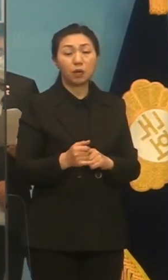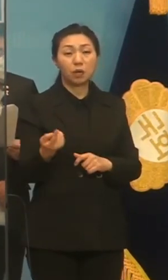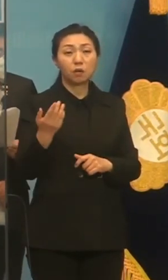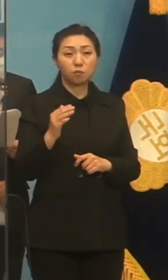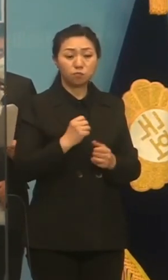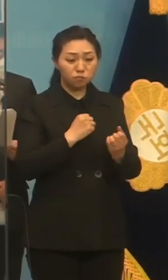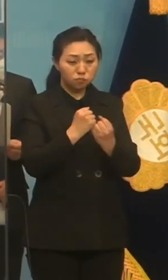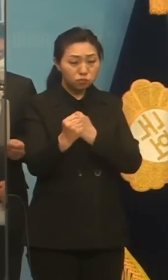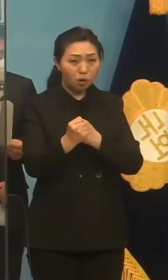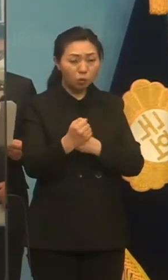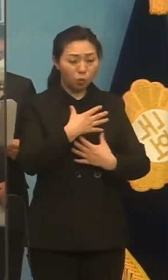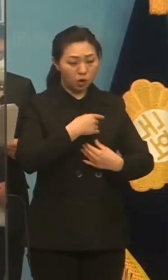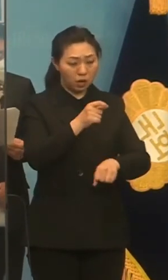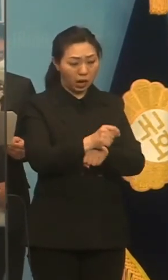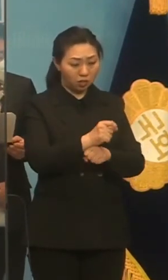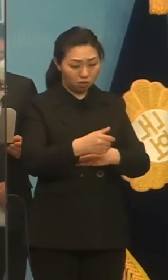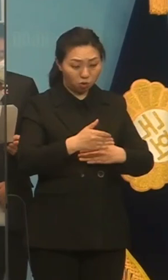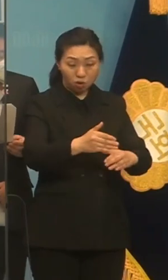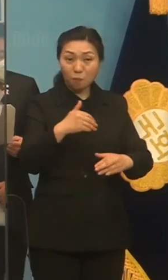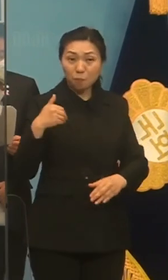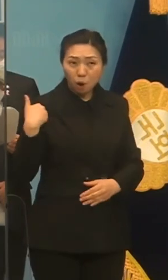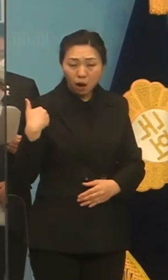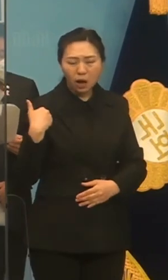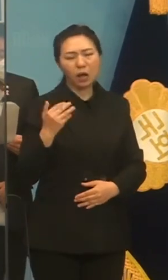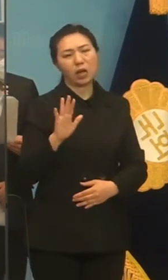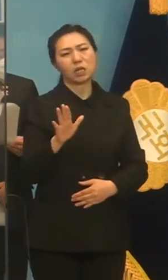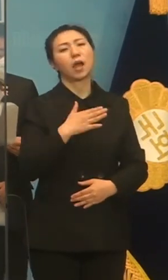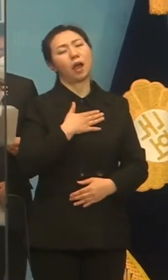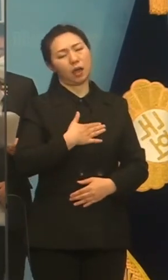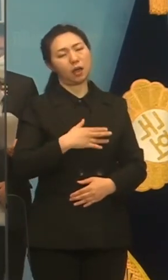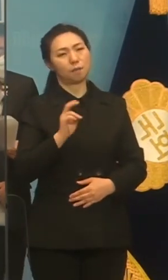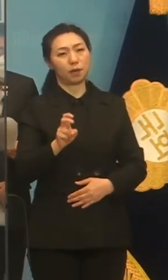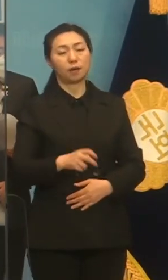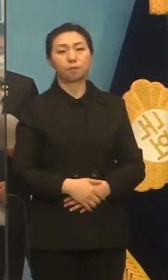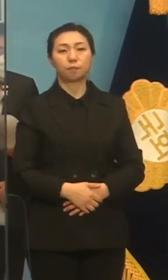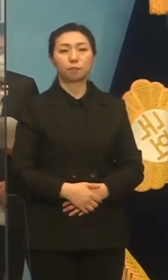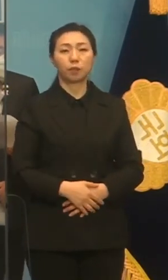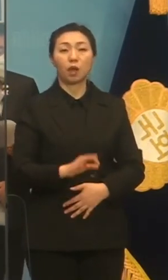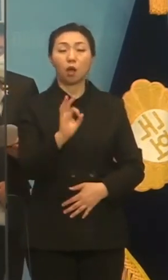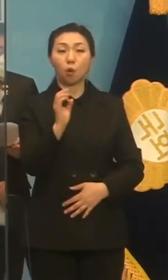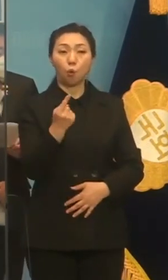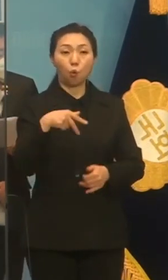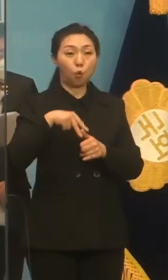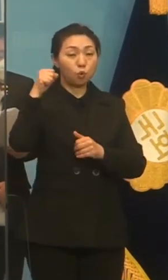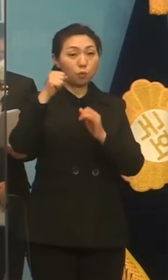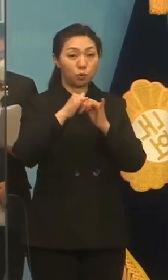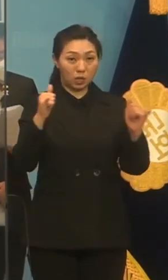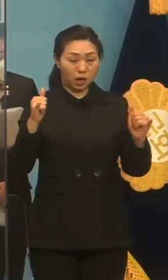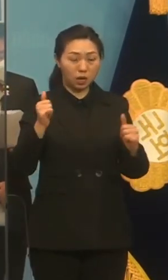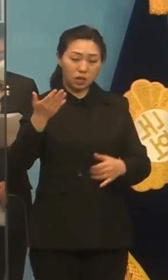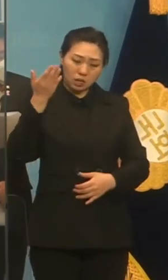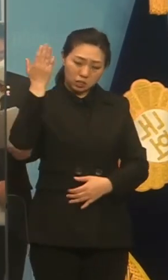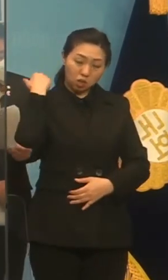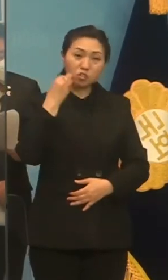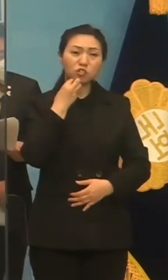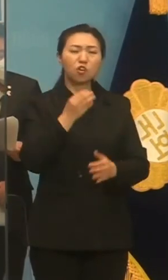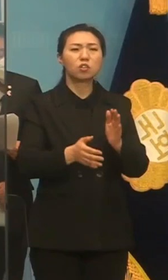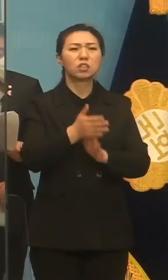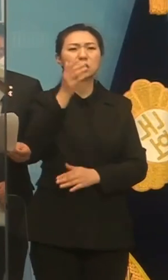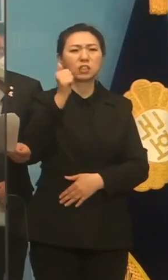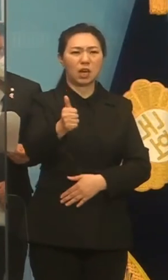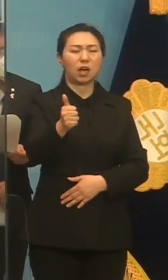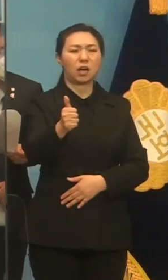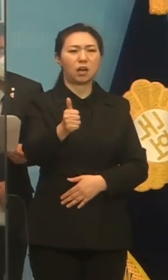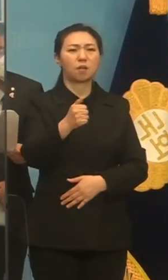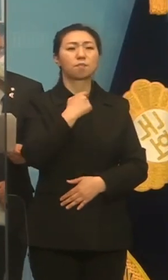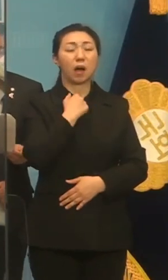않을 것입니다 우루루 5 뉴 성실한 으로서 그